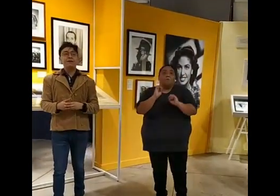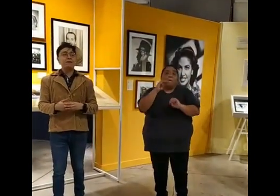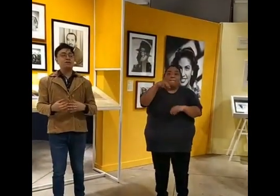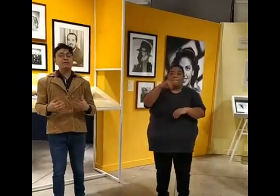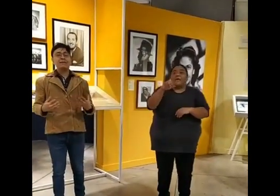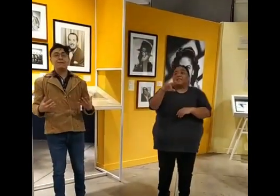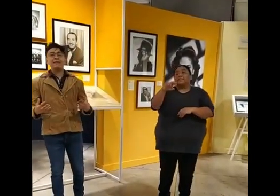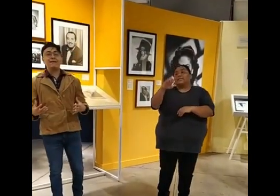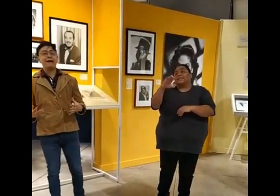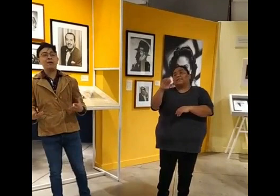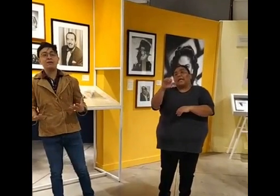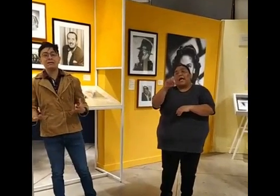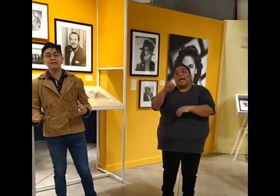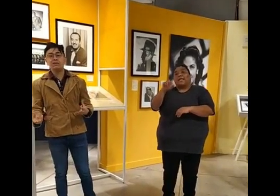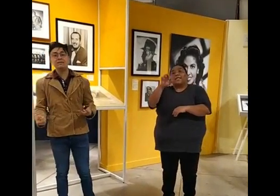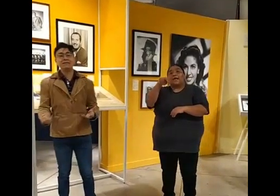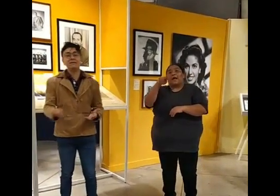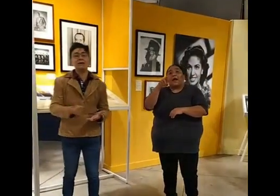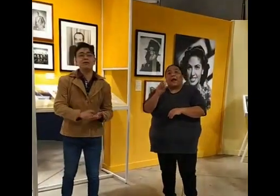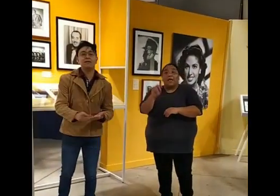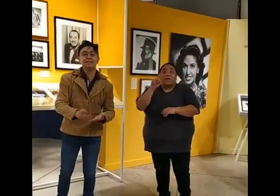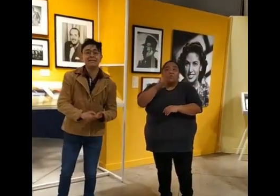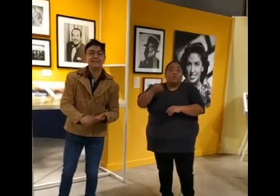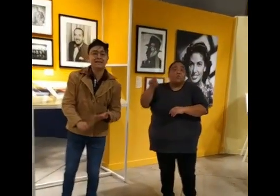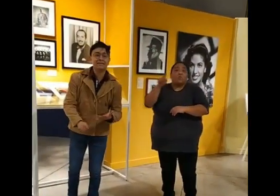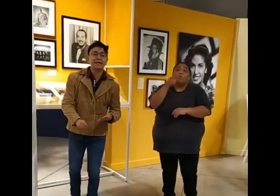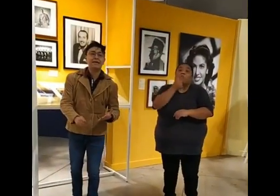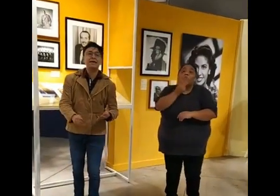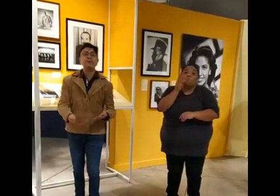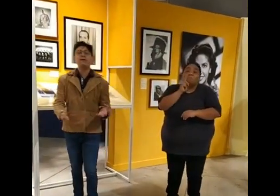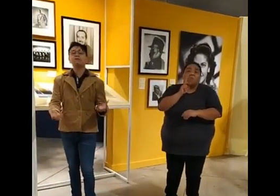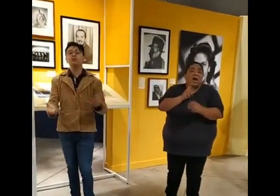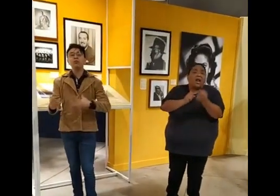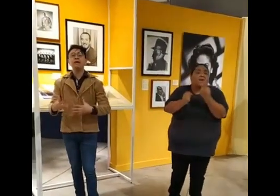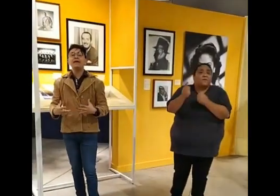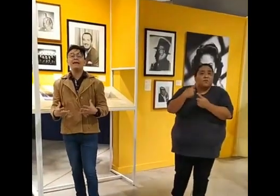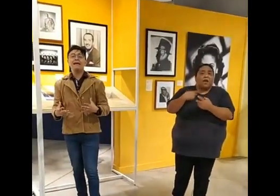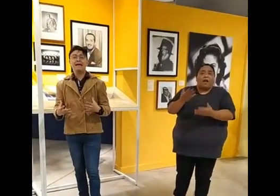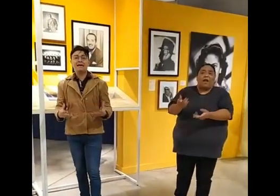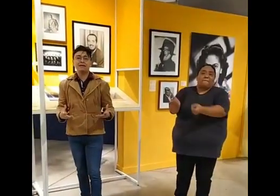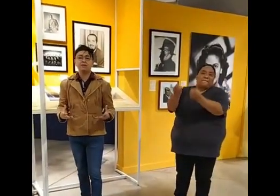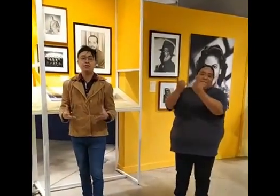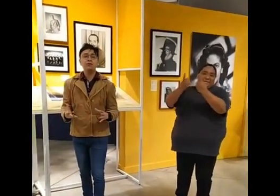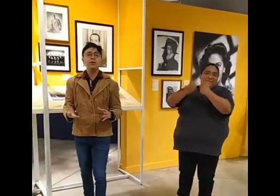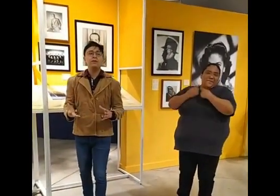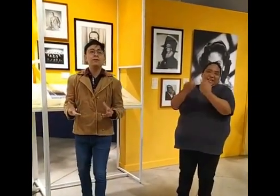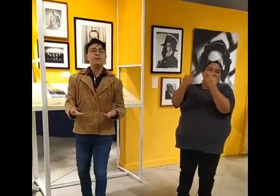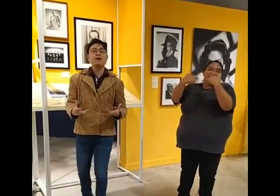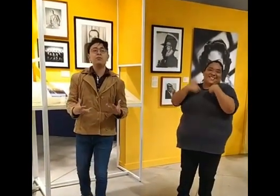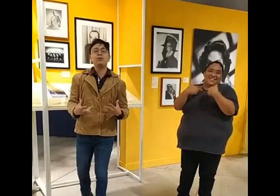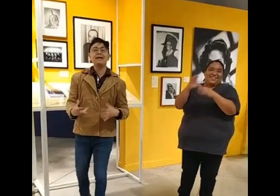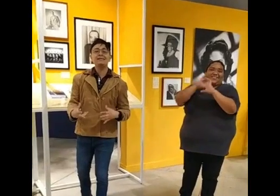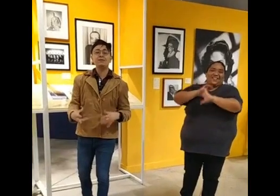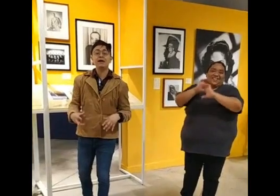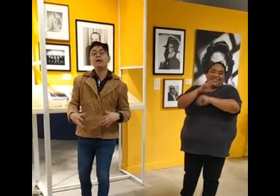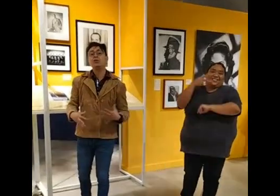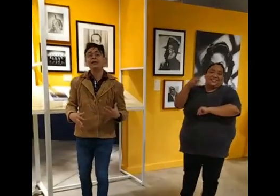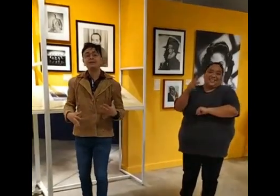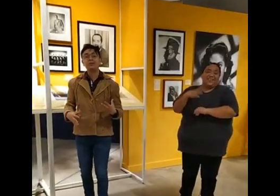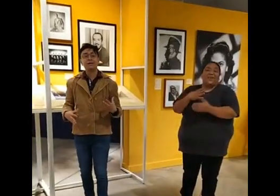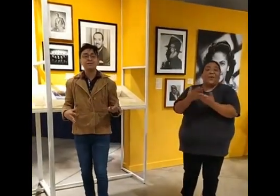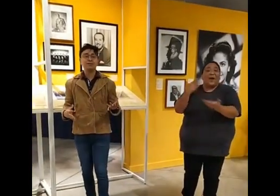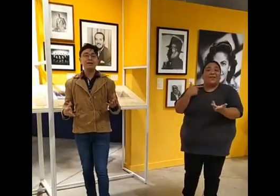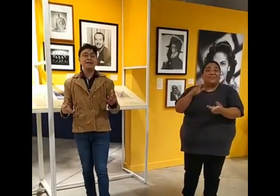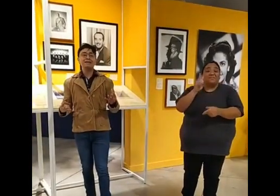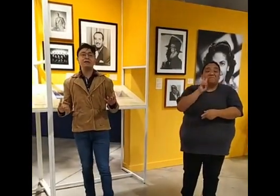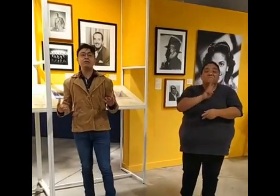fueron personas que me dedicaron canciones, me escribieron estas letras y las pude leer, ¿no? Primero y poder hacer una crónica